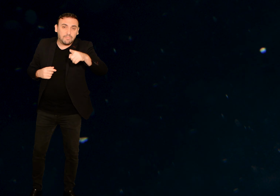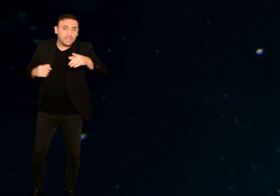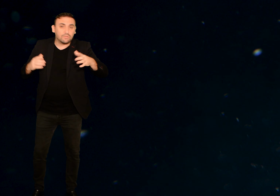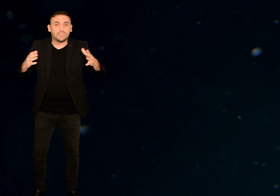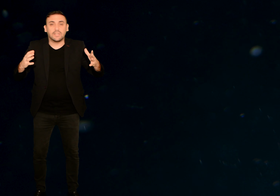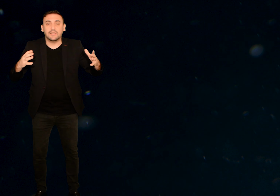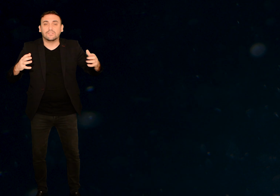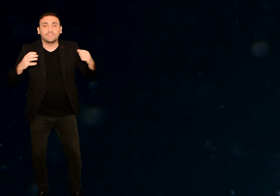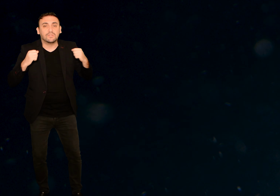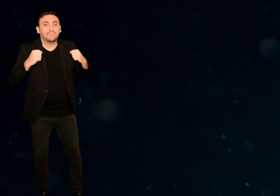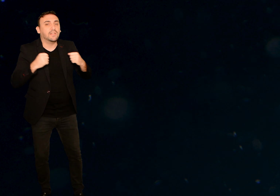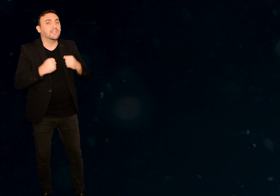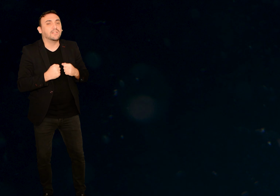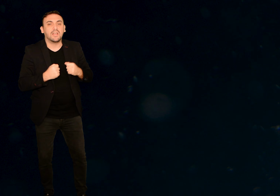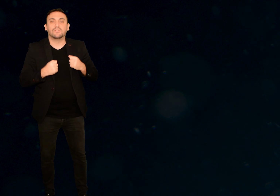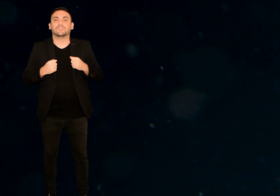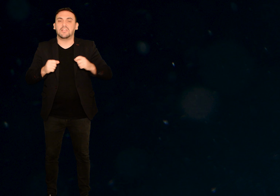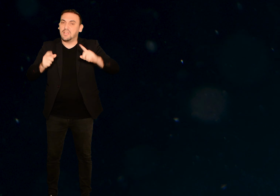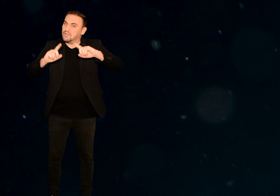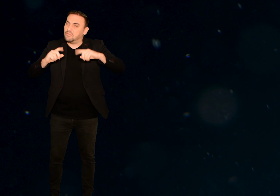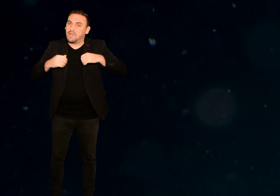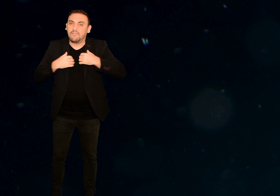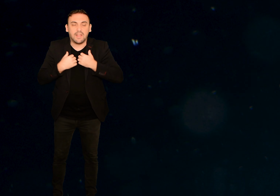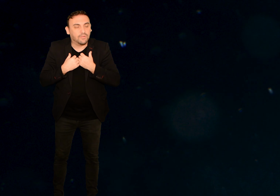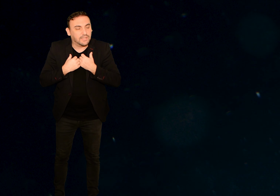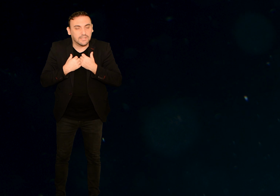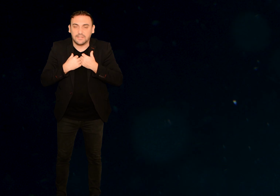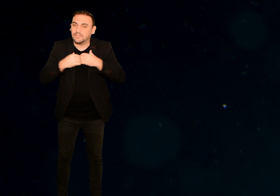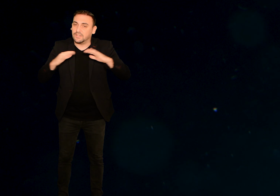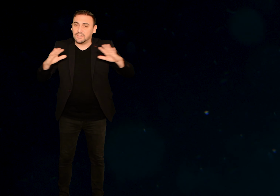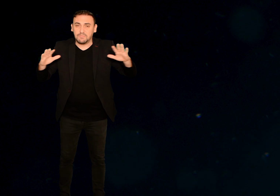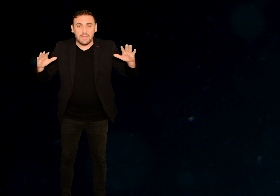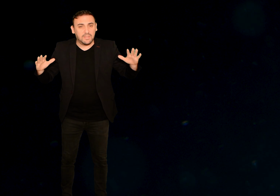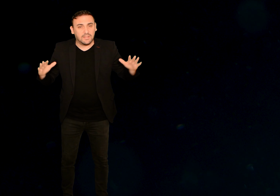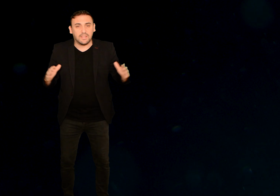pentru ce să-ți dupăr din dragoste Nu mai vreau de tine să-mi aminte